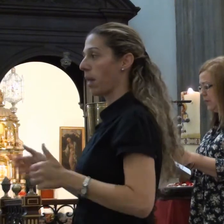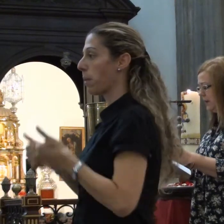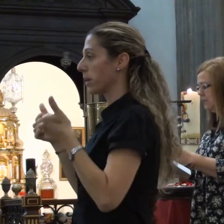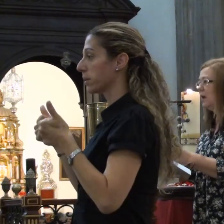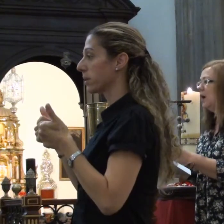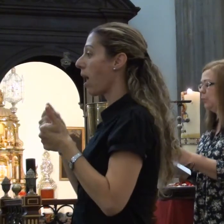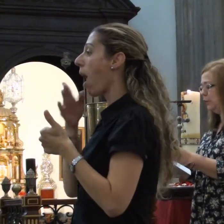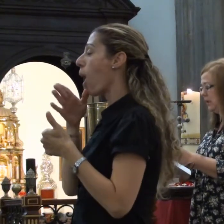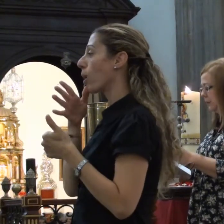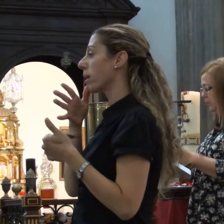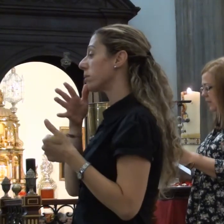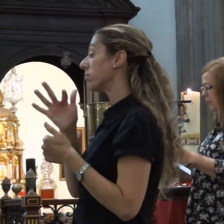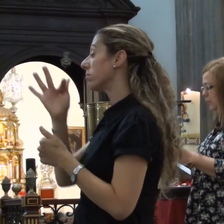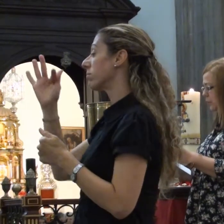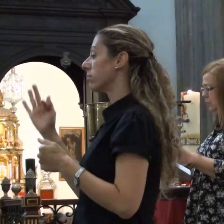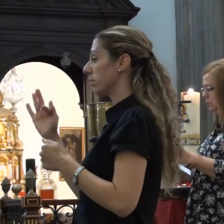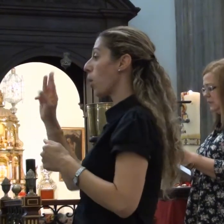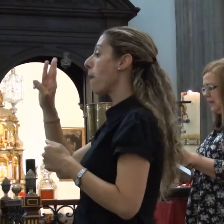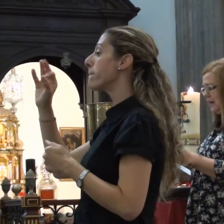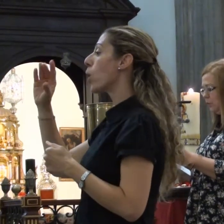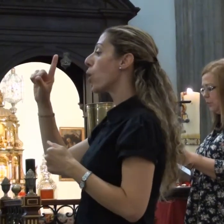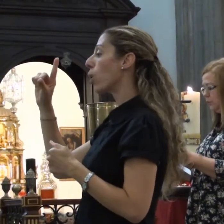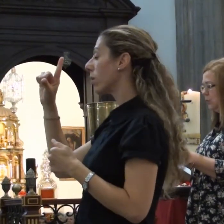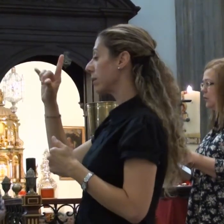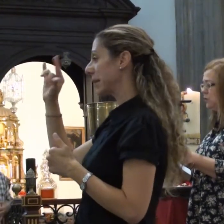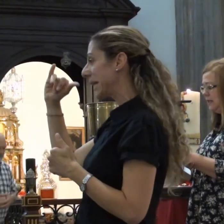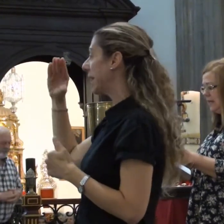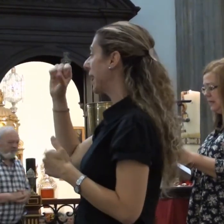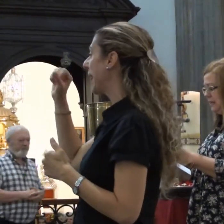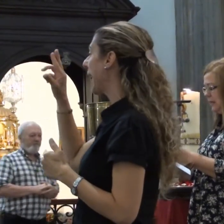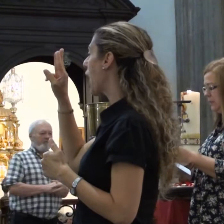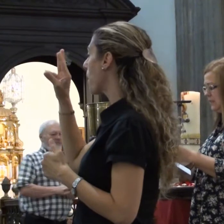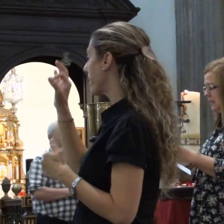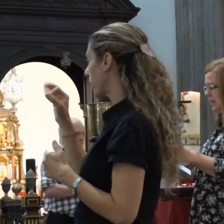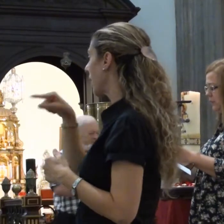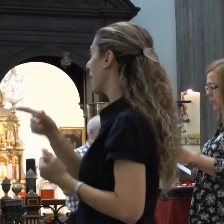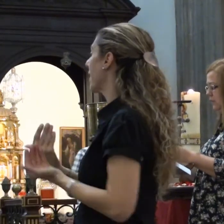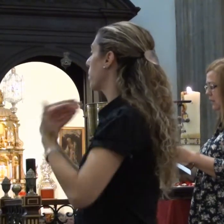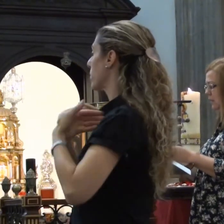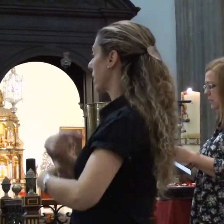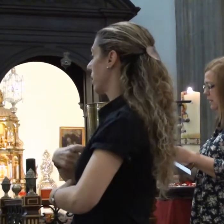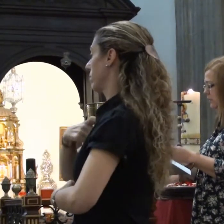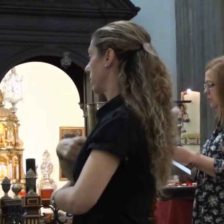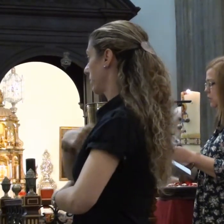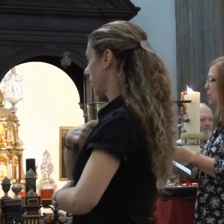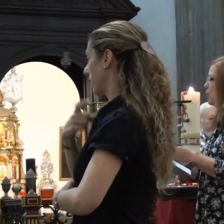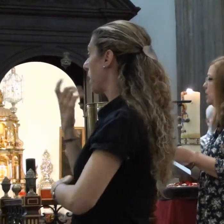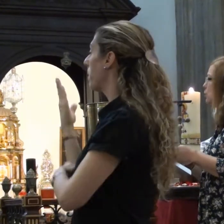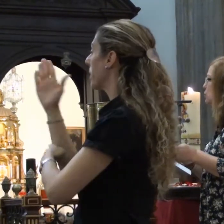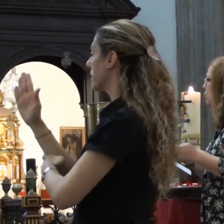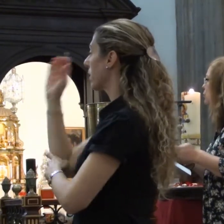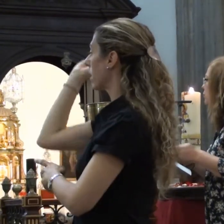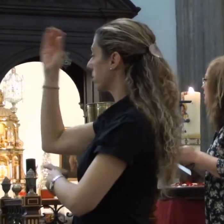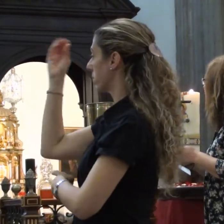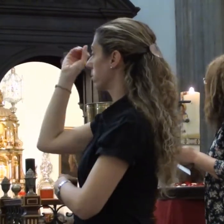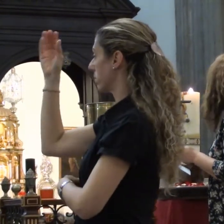tenemos la palabra a Don Policarpo Delgado perdomo delegado de apostolado secular que presentará el ponente de nuestra reflexión de hoy